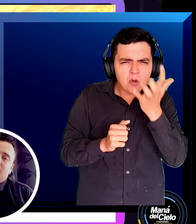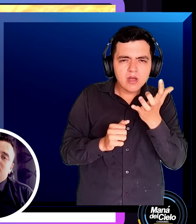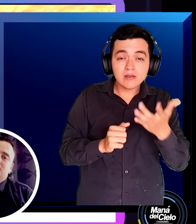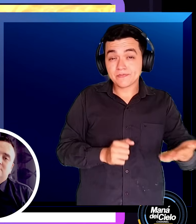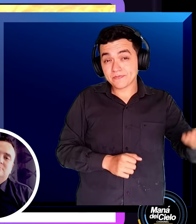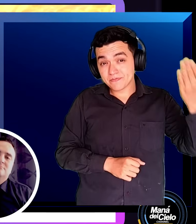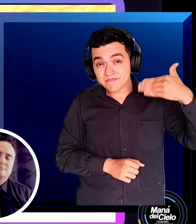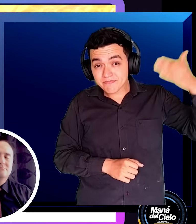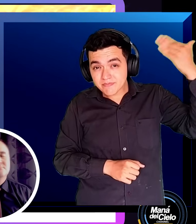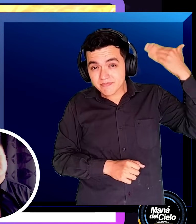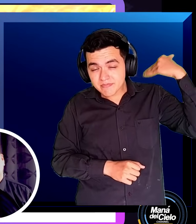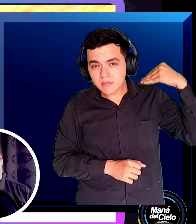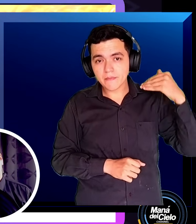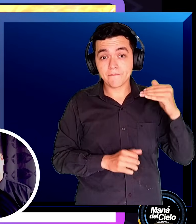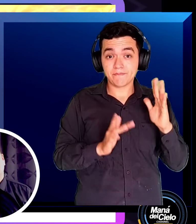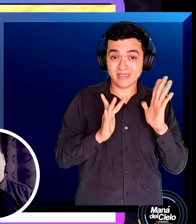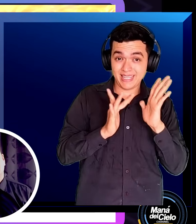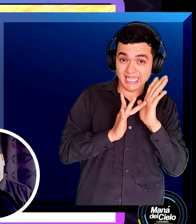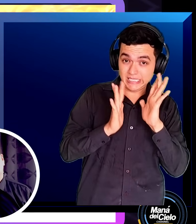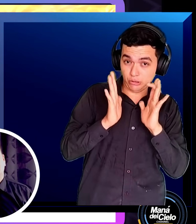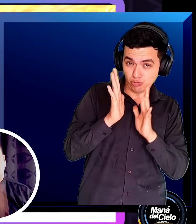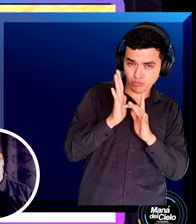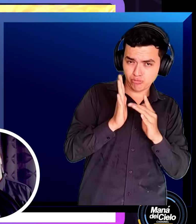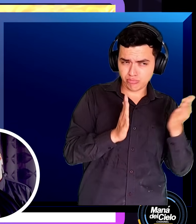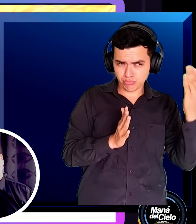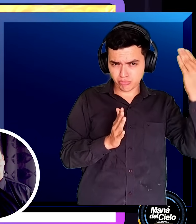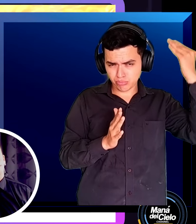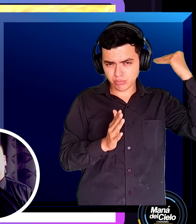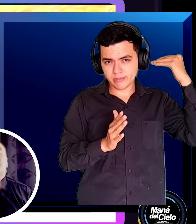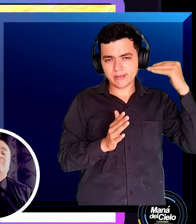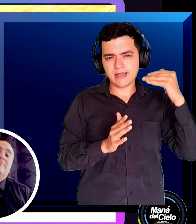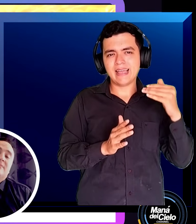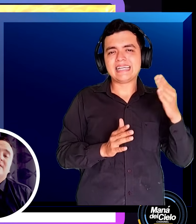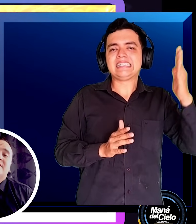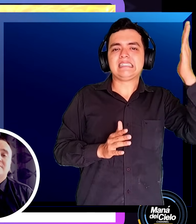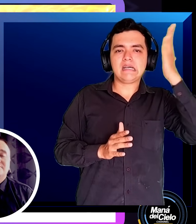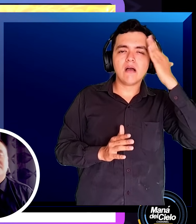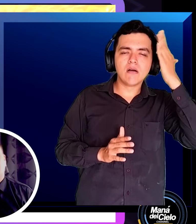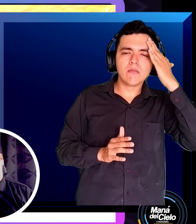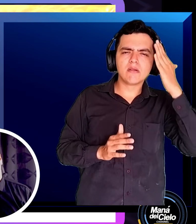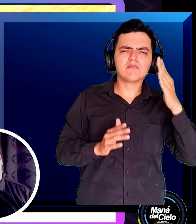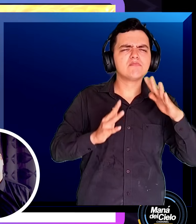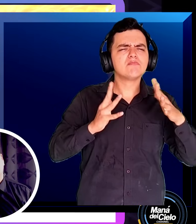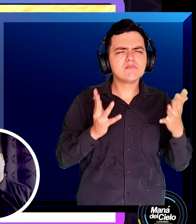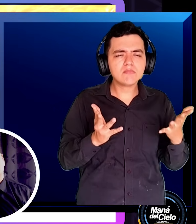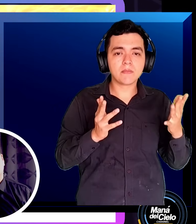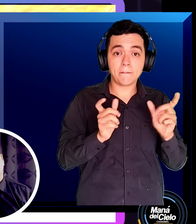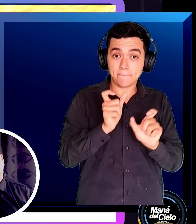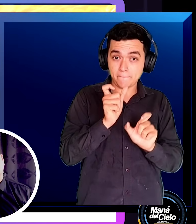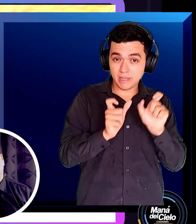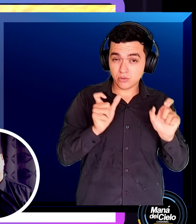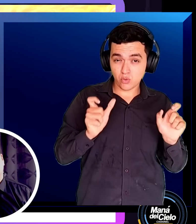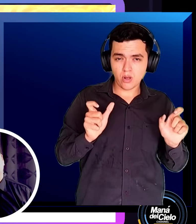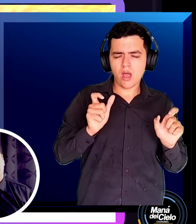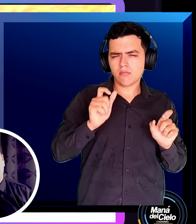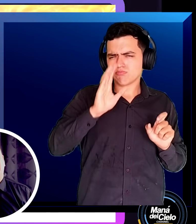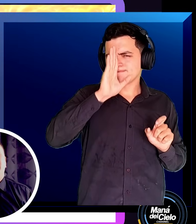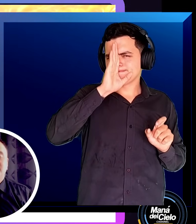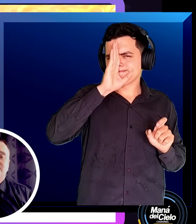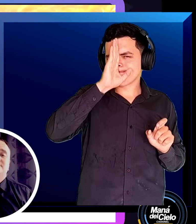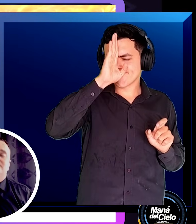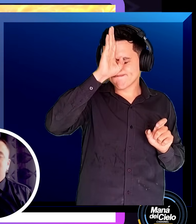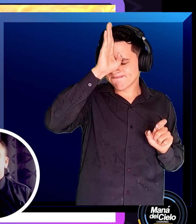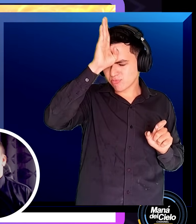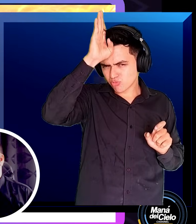Hacían un esfuerzo. Soportaban el sol del desierto o el frío, de acuerdo a como estuviera la